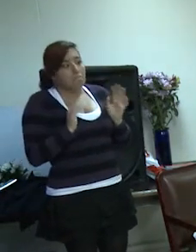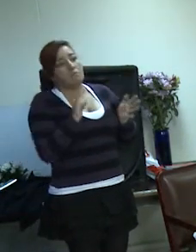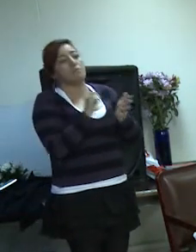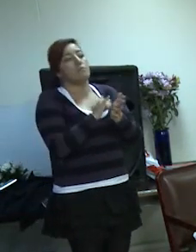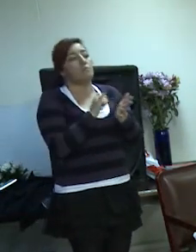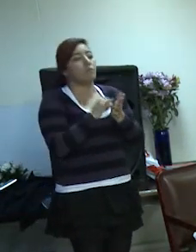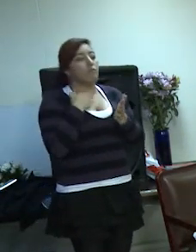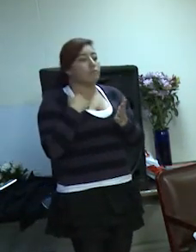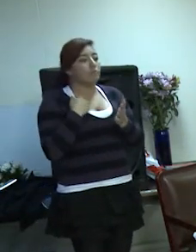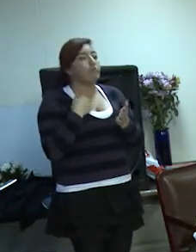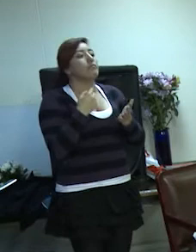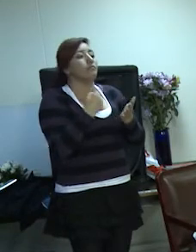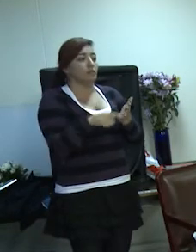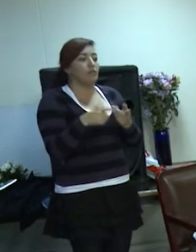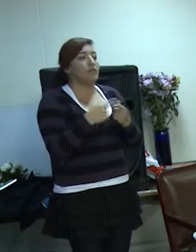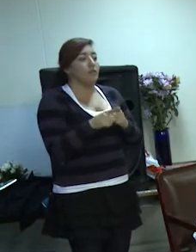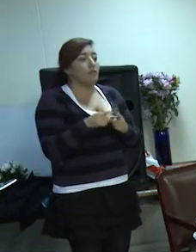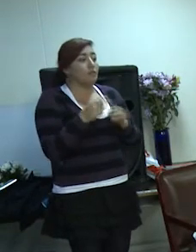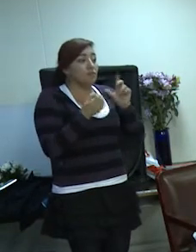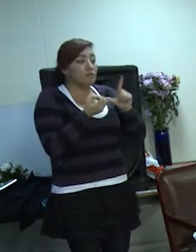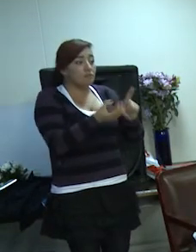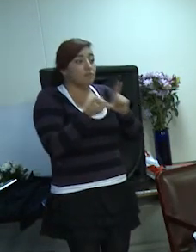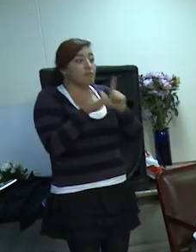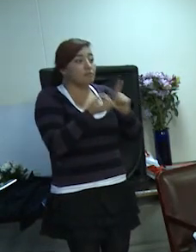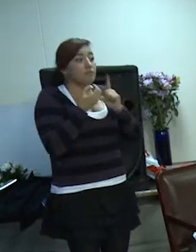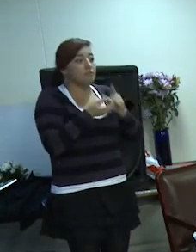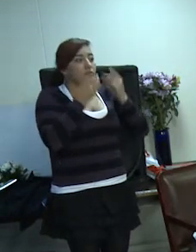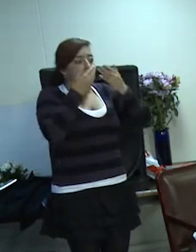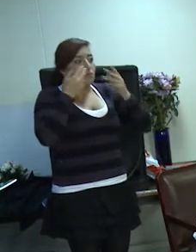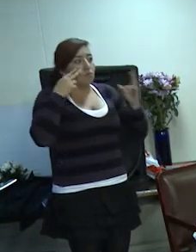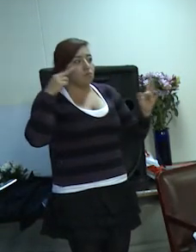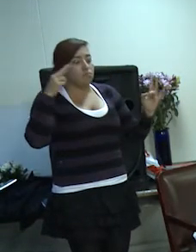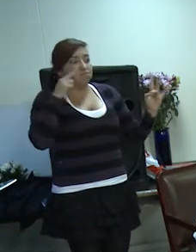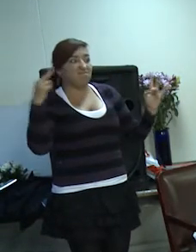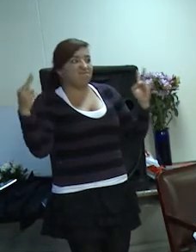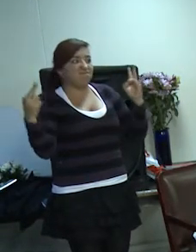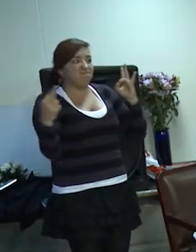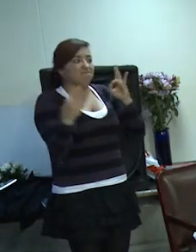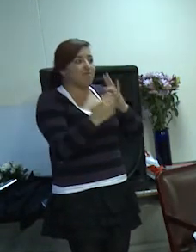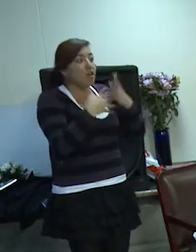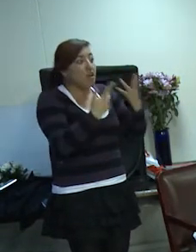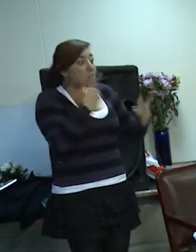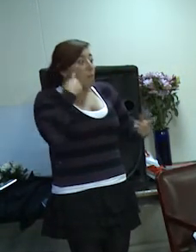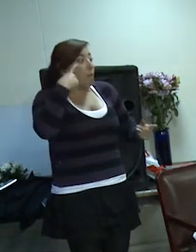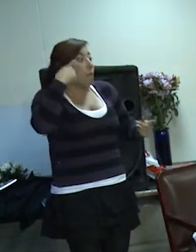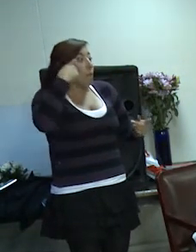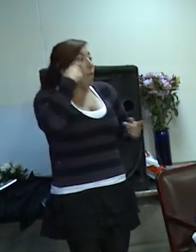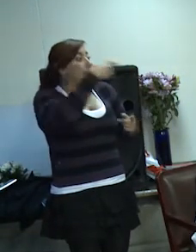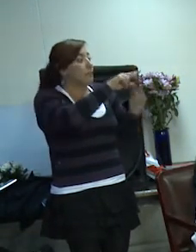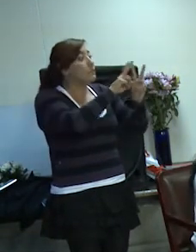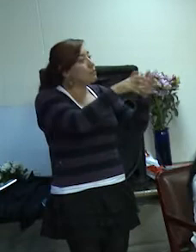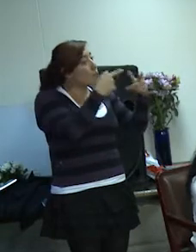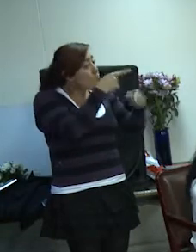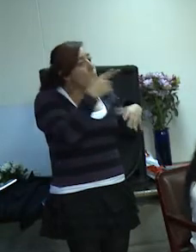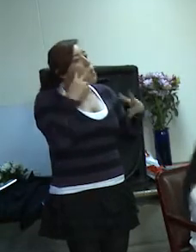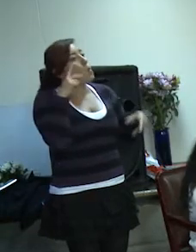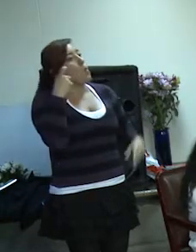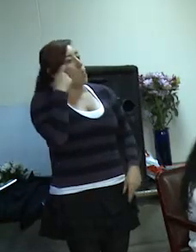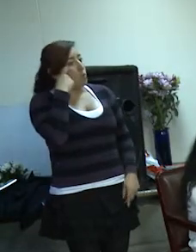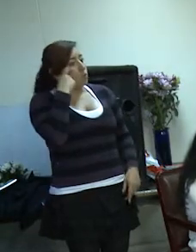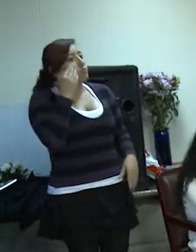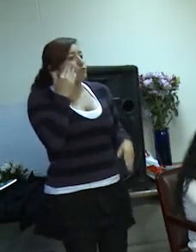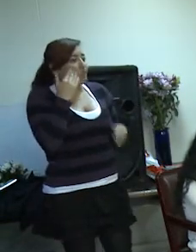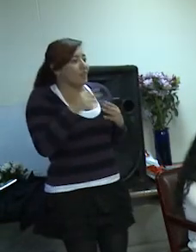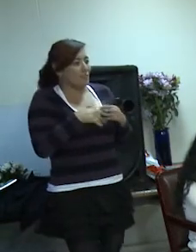licenciatura tiene, digamos, la perspectiva amplia de poder arriesgarnos a ese tipo de temáticas que, aunque estemos